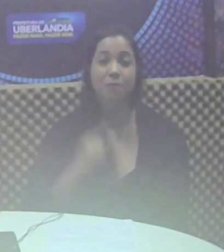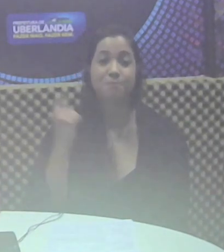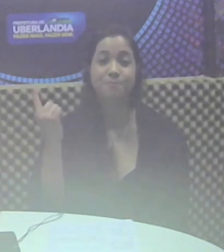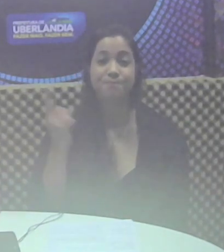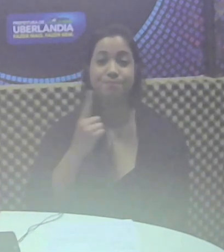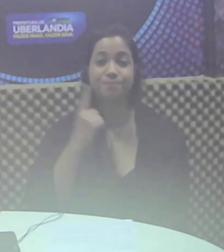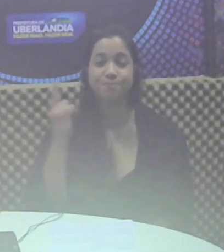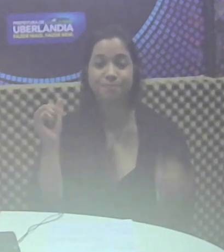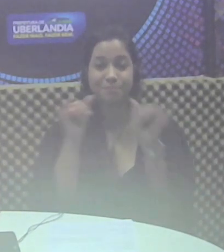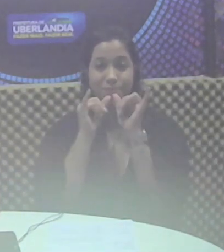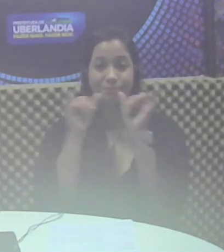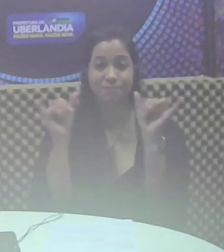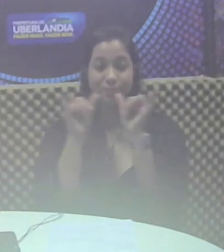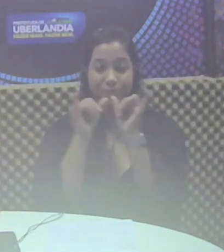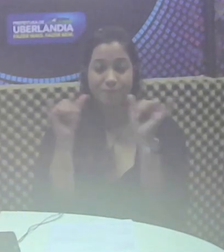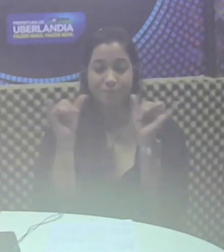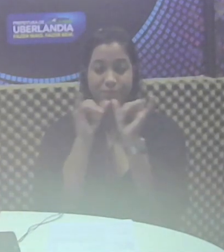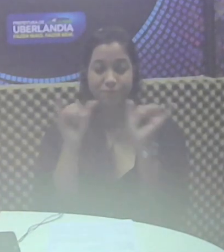Giro de